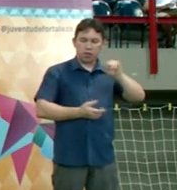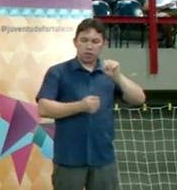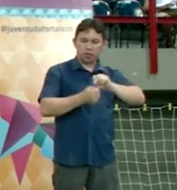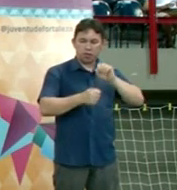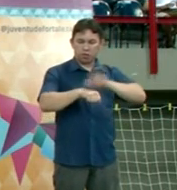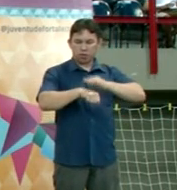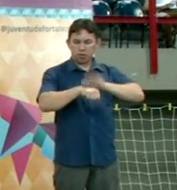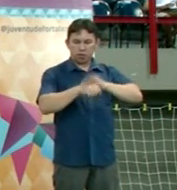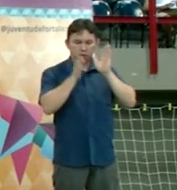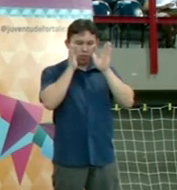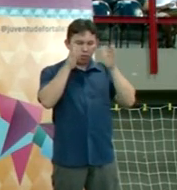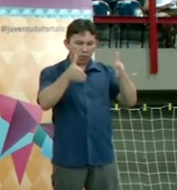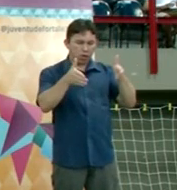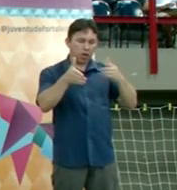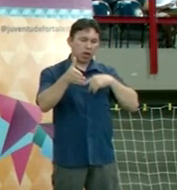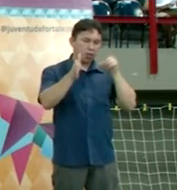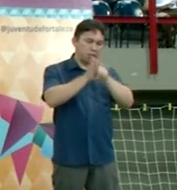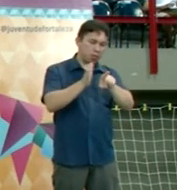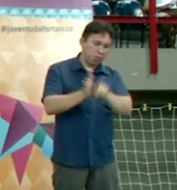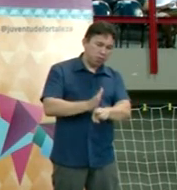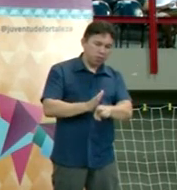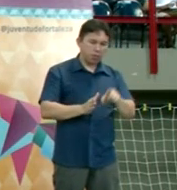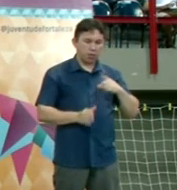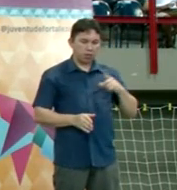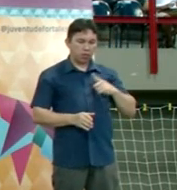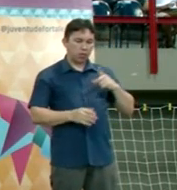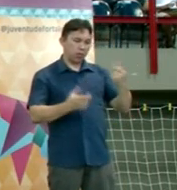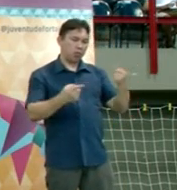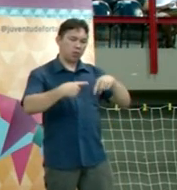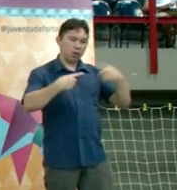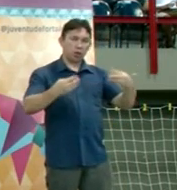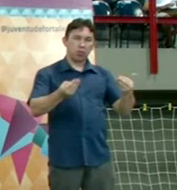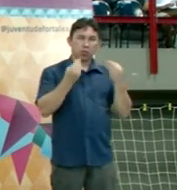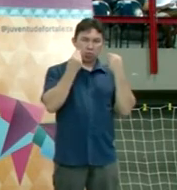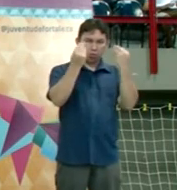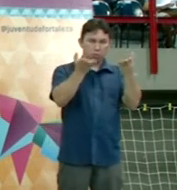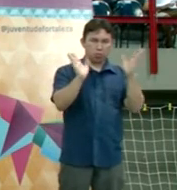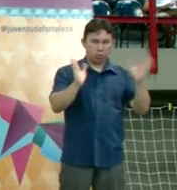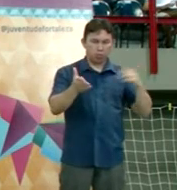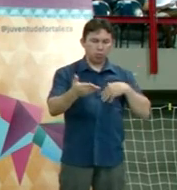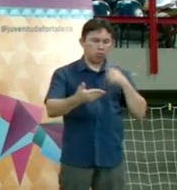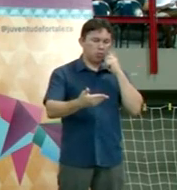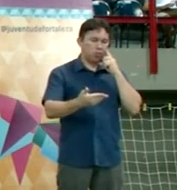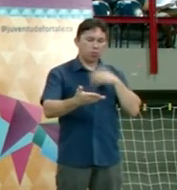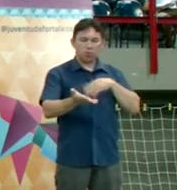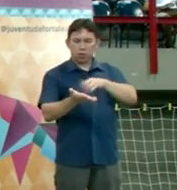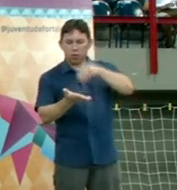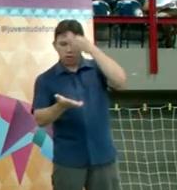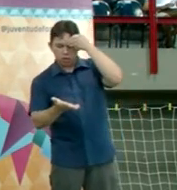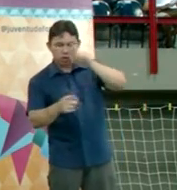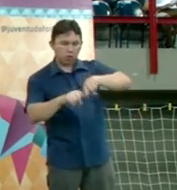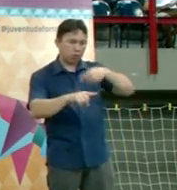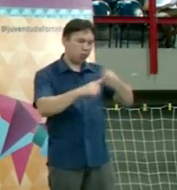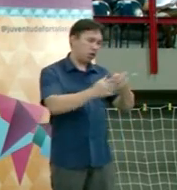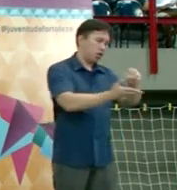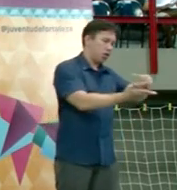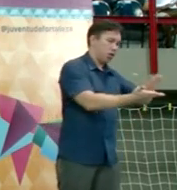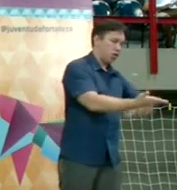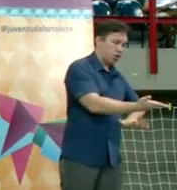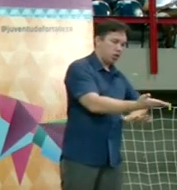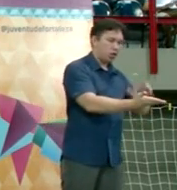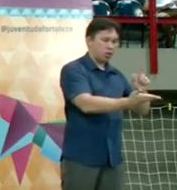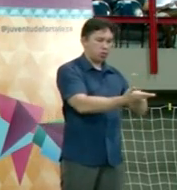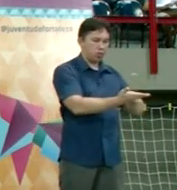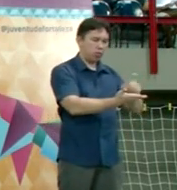fazer aprendizagem baseada em problema. Você tem o material na mão, o material está dividido em teoria e exercício, o exercício